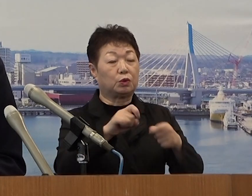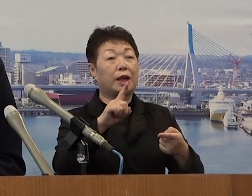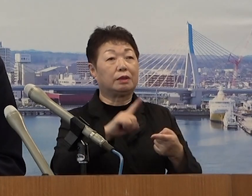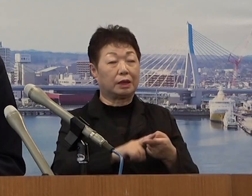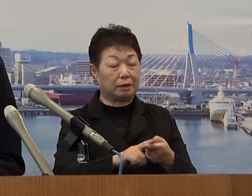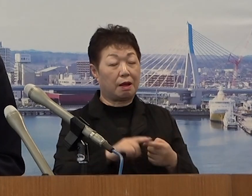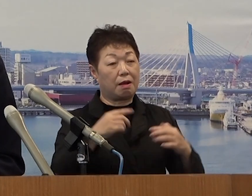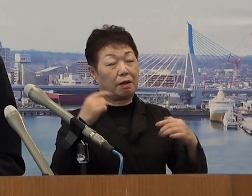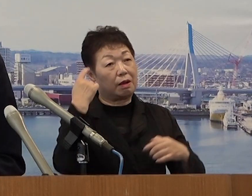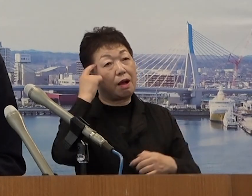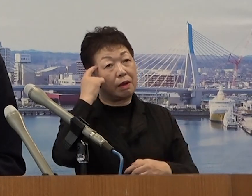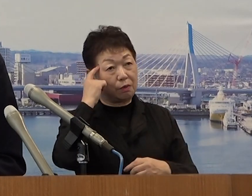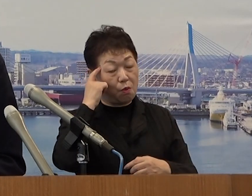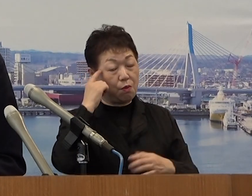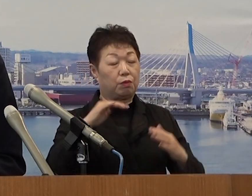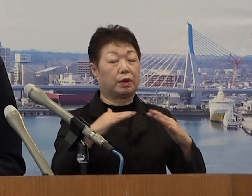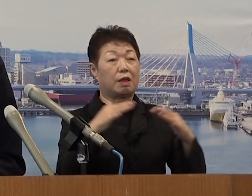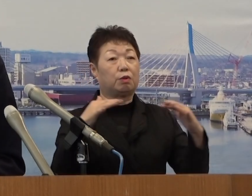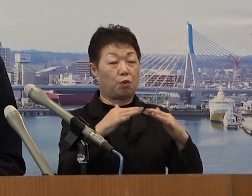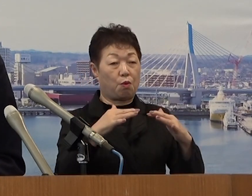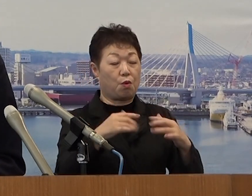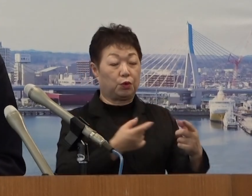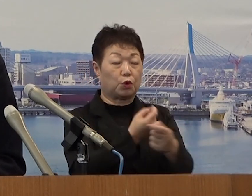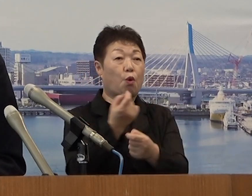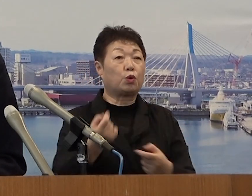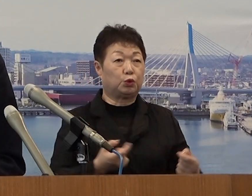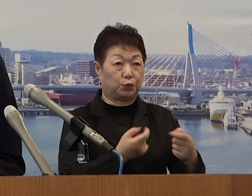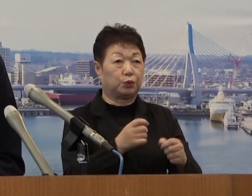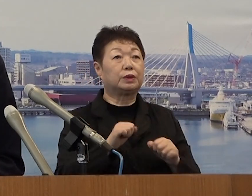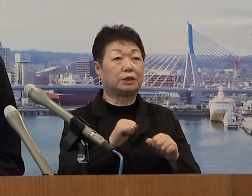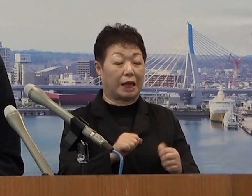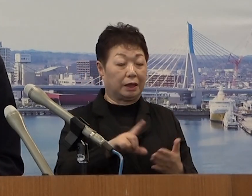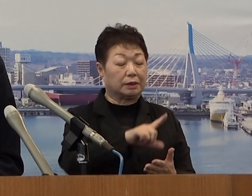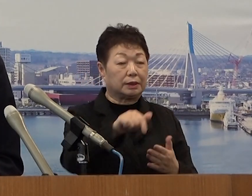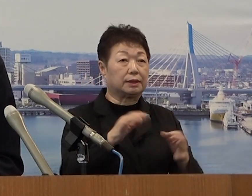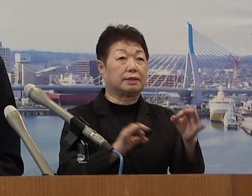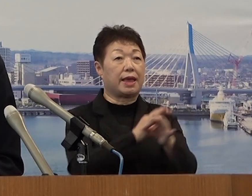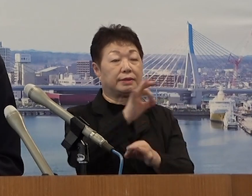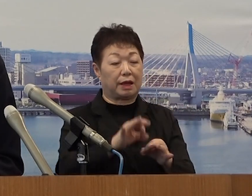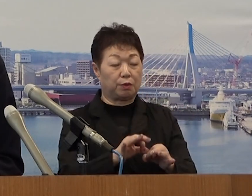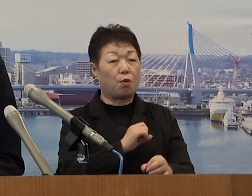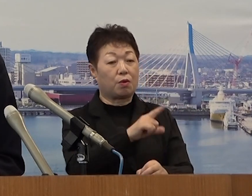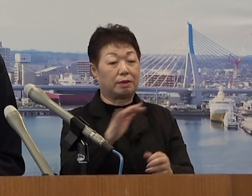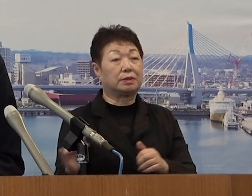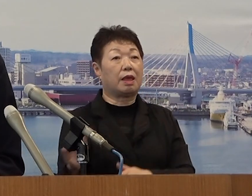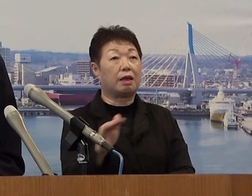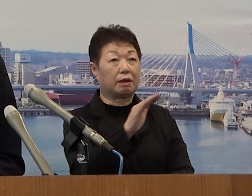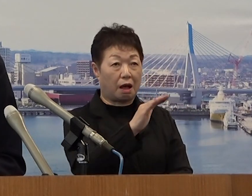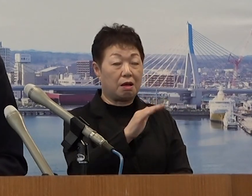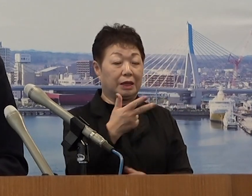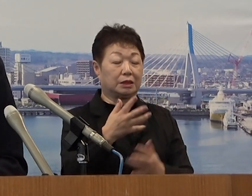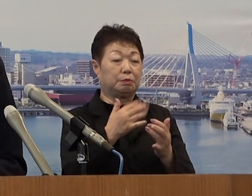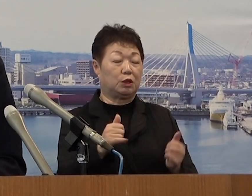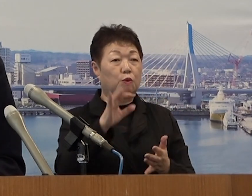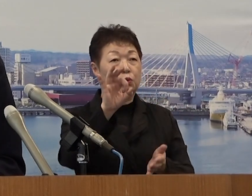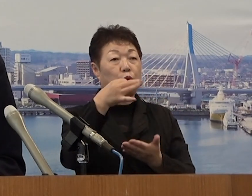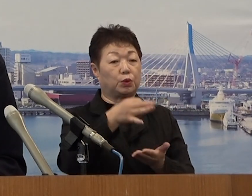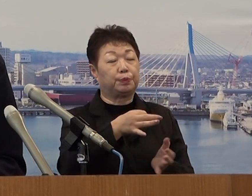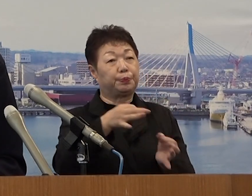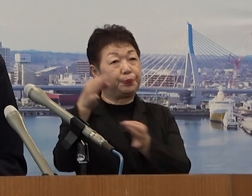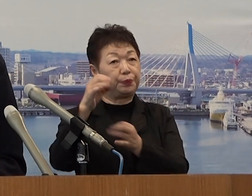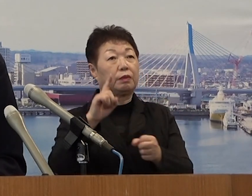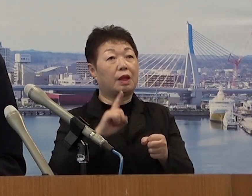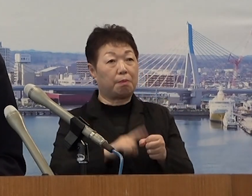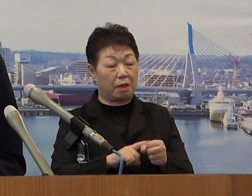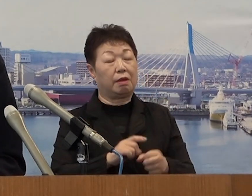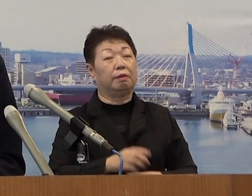略などについて検討共有し、地域経済の活性化及び市民所得の向上を図るため